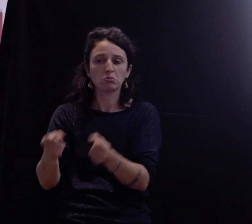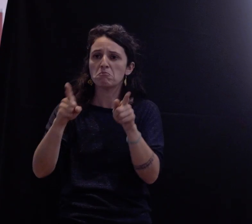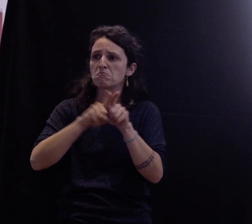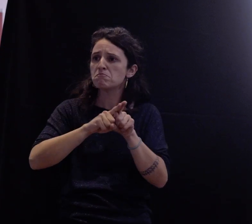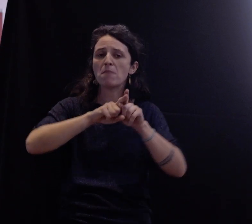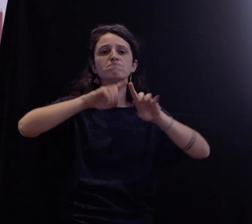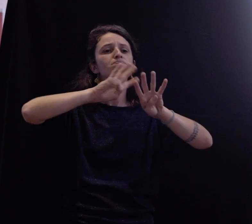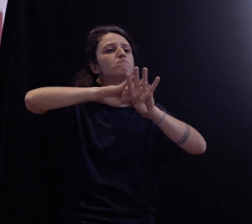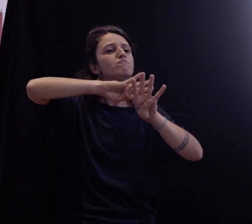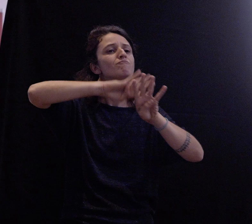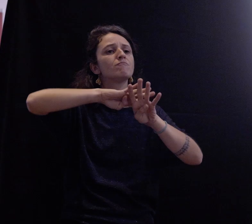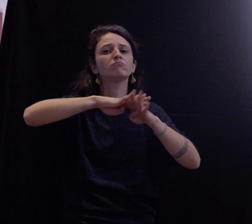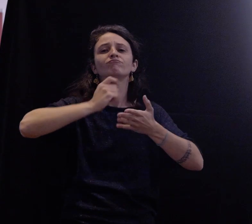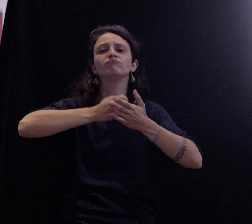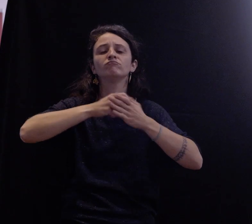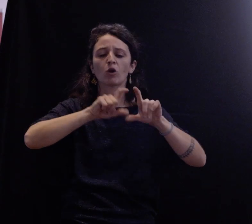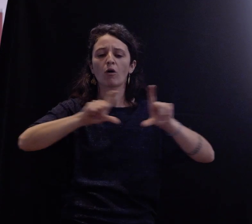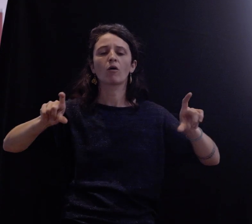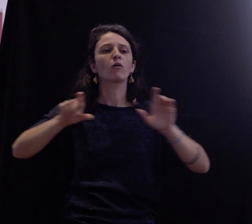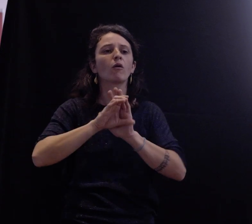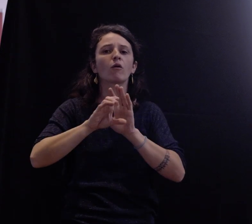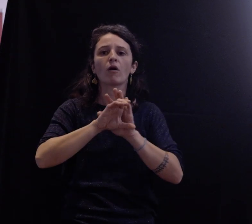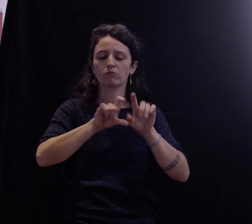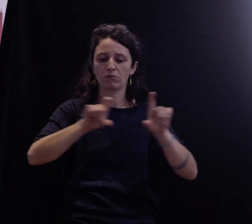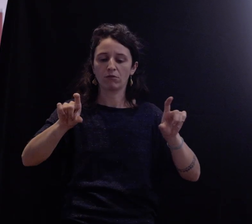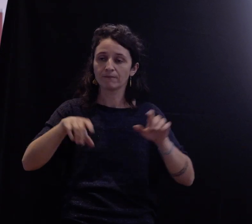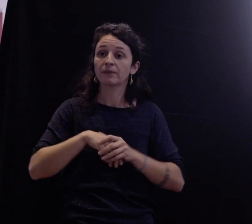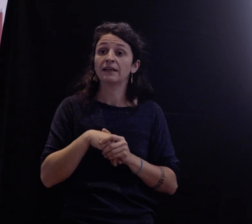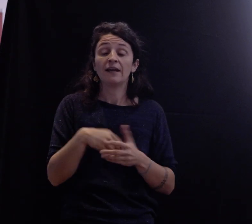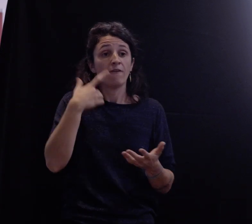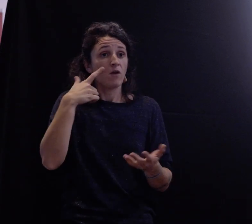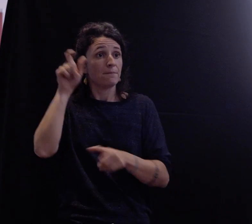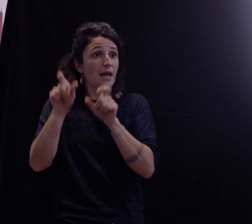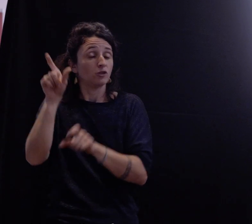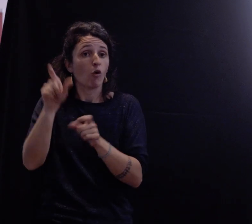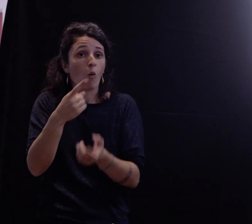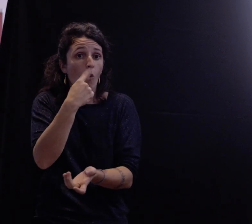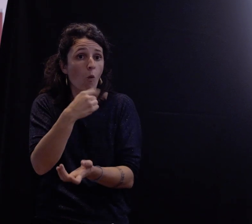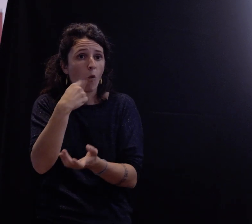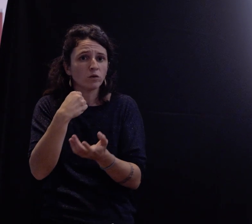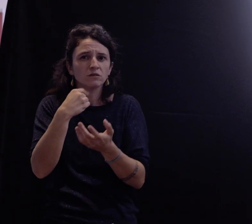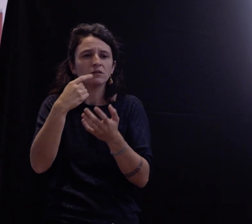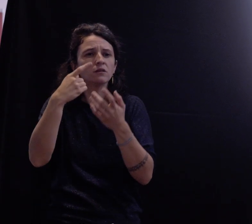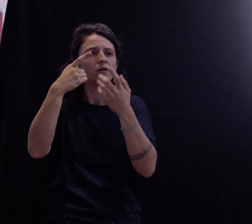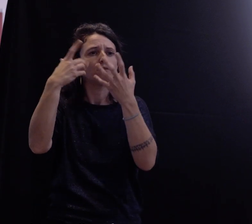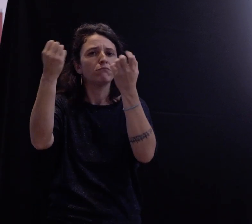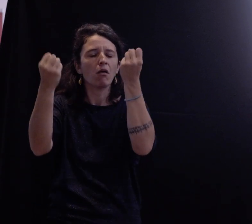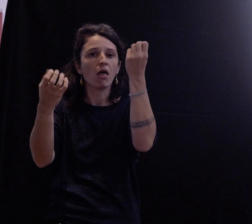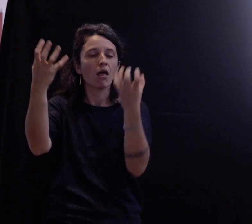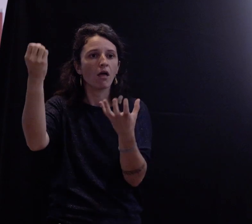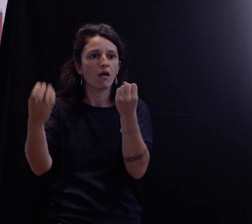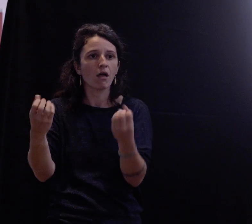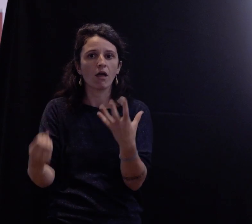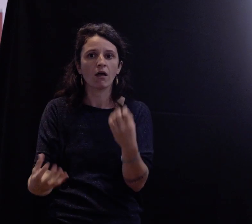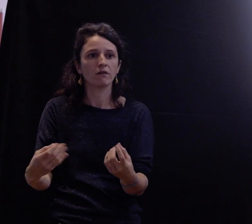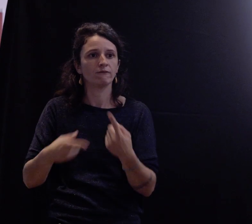si c'est subtil, que les patients, donc ceux qui sont à gauche en rouge, ils n'ont pas le même code barre. Ils n'ont pas les mêmes machines allumées et les mêmes machines éteintes parce